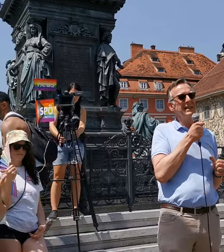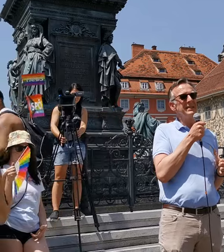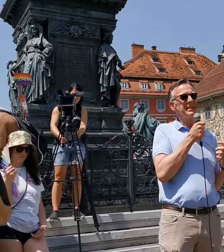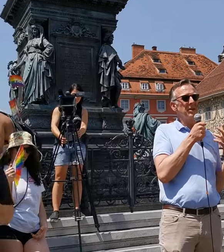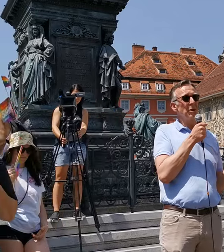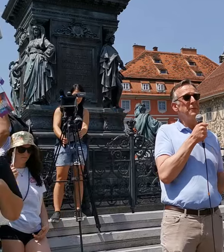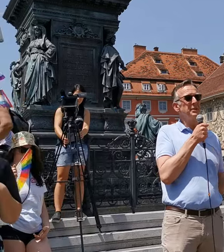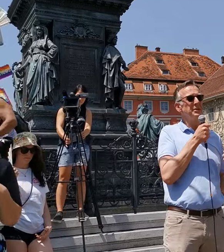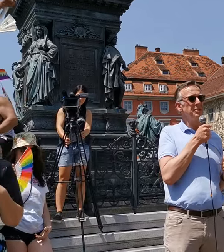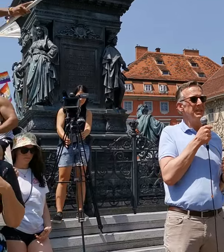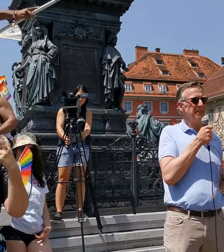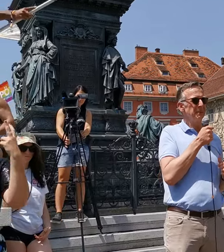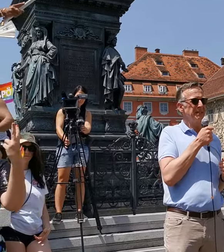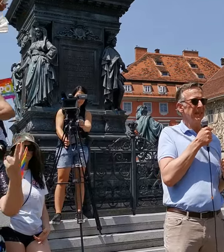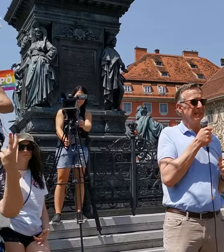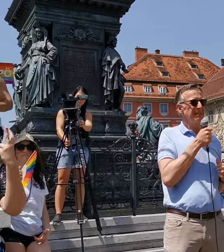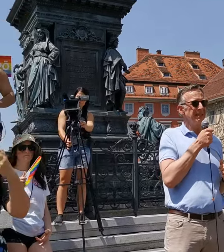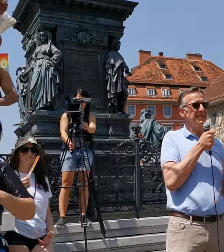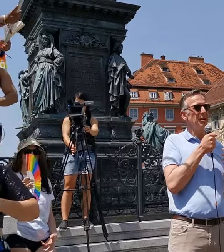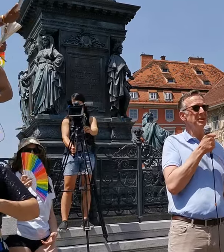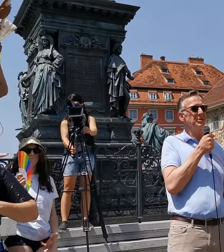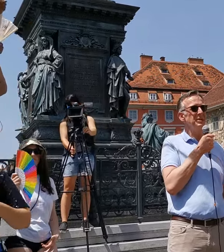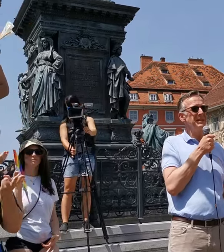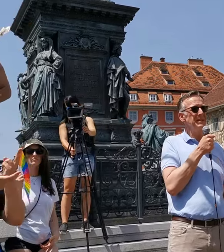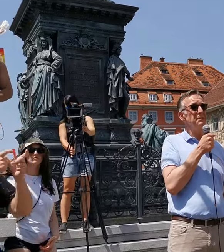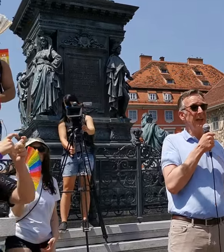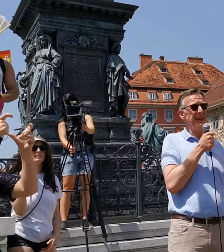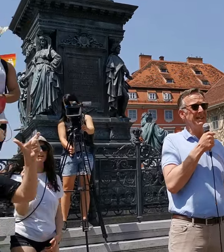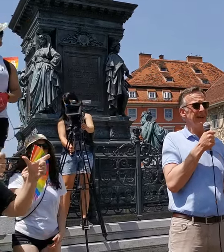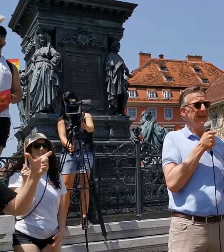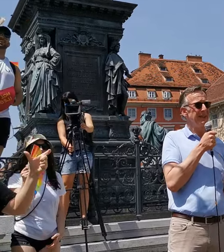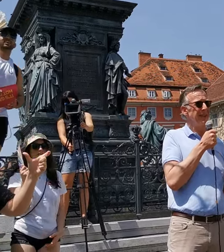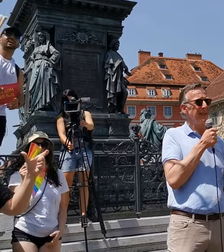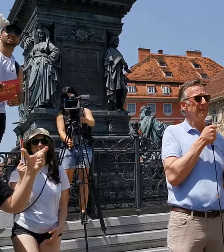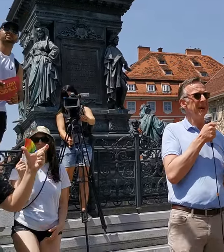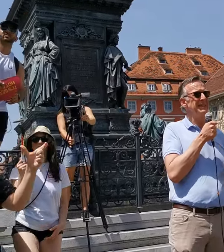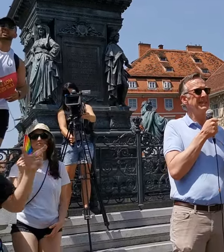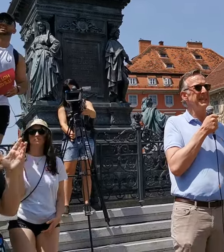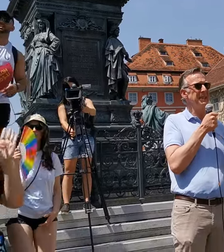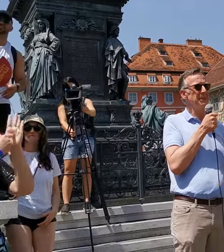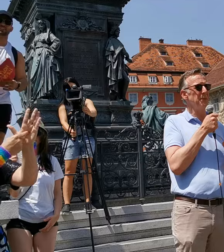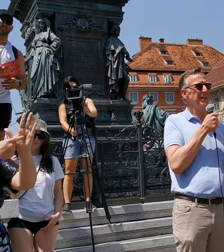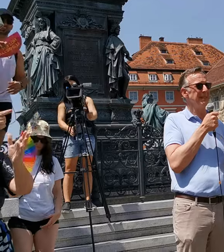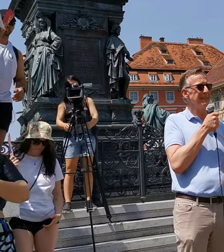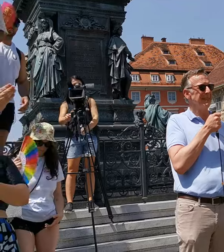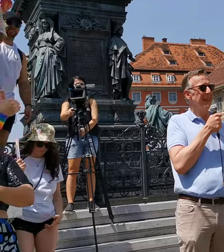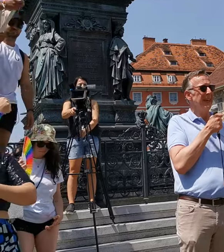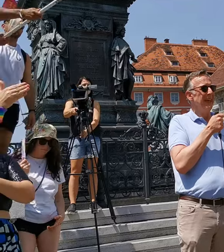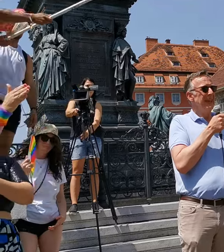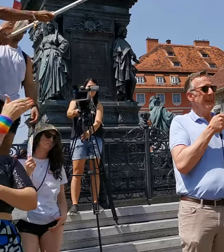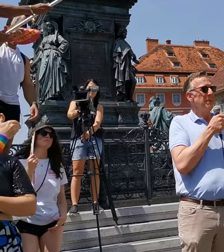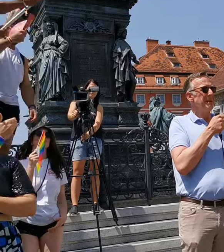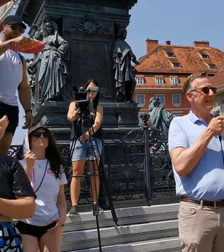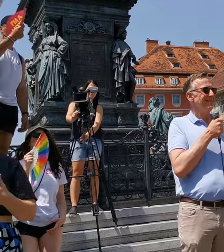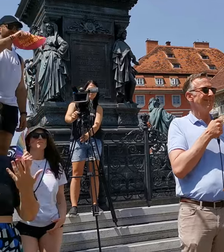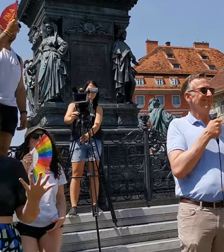Anliegen, dass das auch von der Justiz passiert, dass auch die Justiz Flagge zeigt, hier im wahrsten Sinne des Wortes.